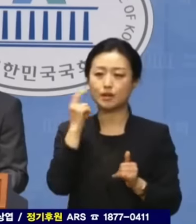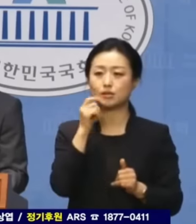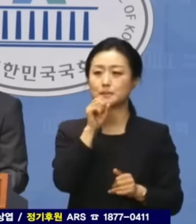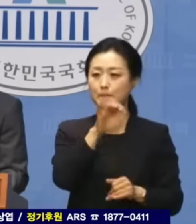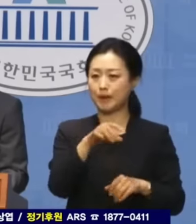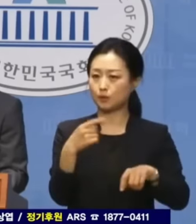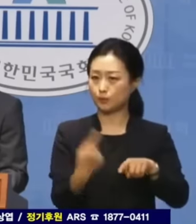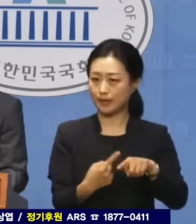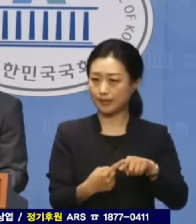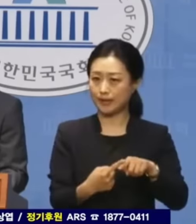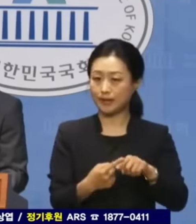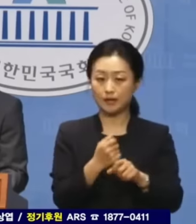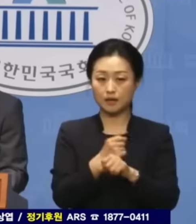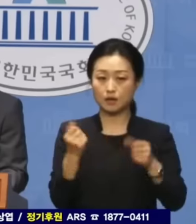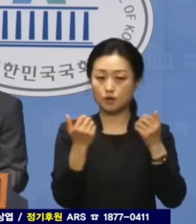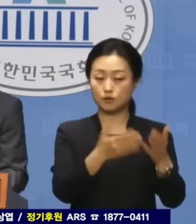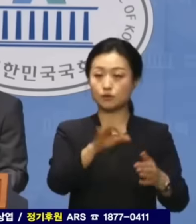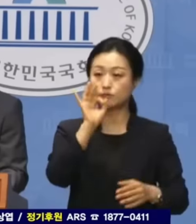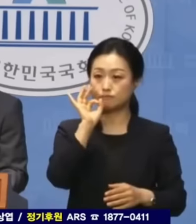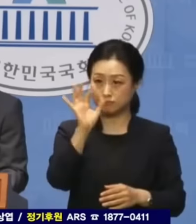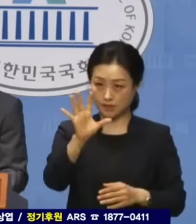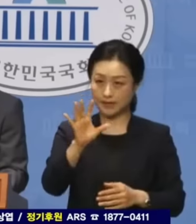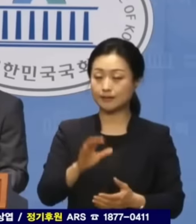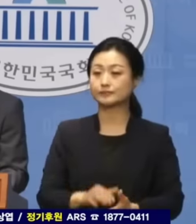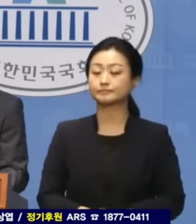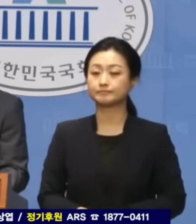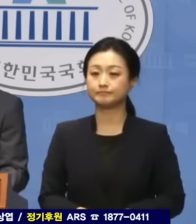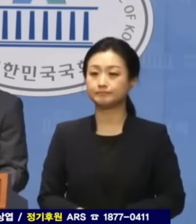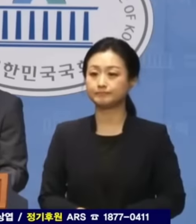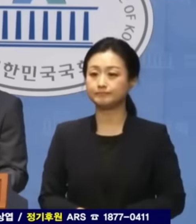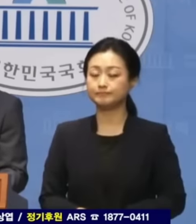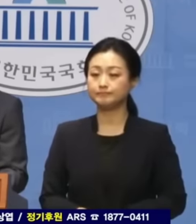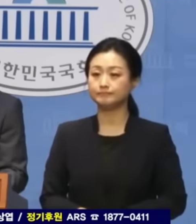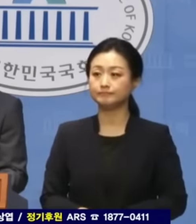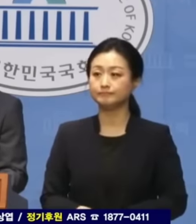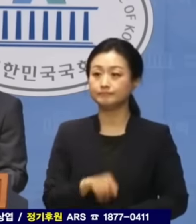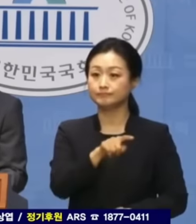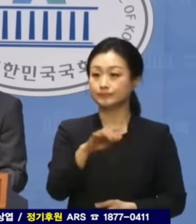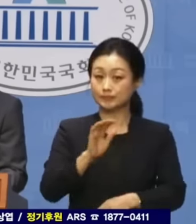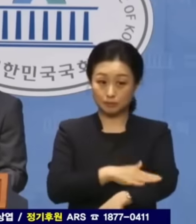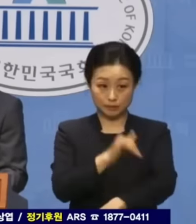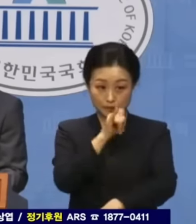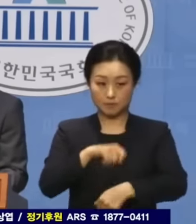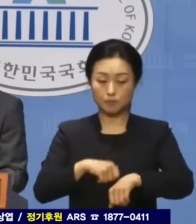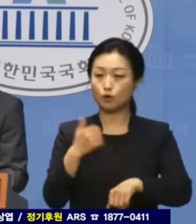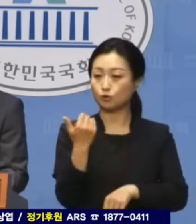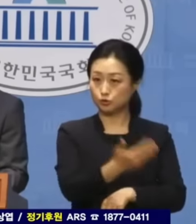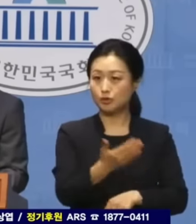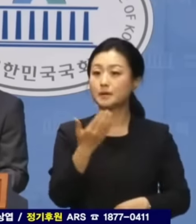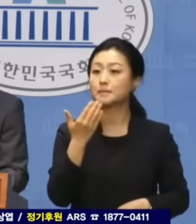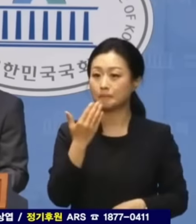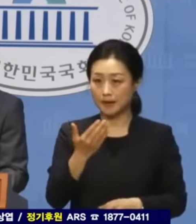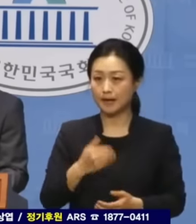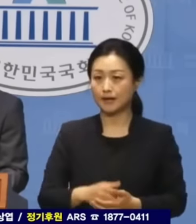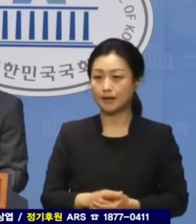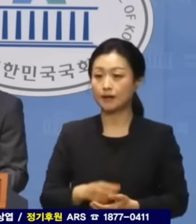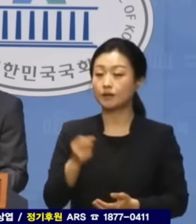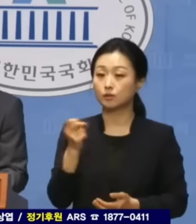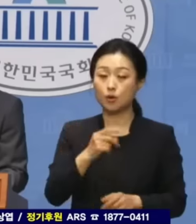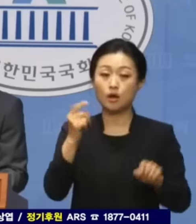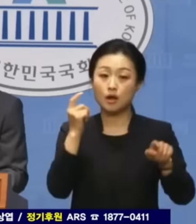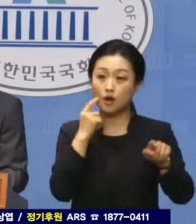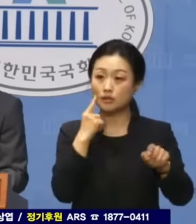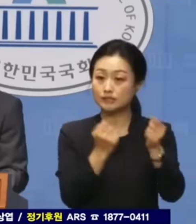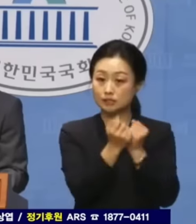말한 것이므로 도저히 묵과할 수 없는 사안입니다. 반드시 책임을 묻겠습니다. 더 나아가 이러한